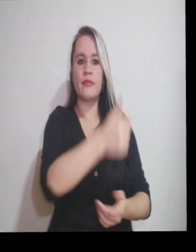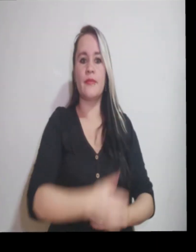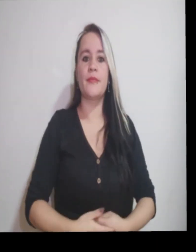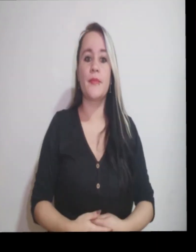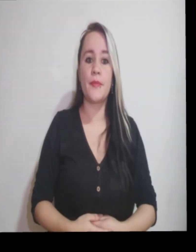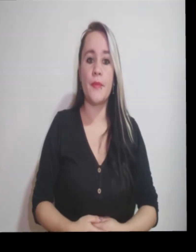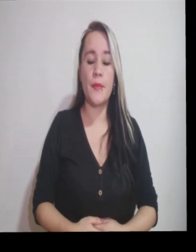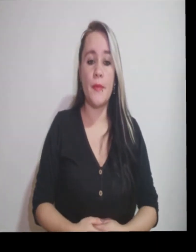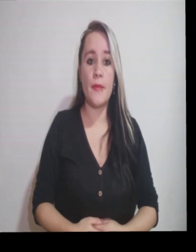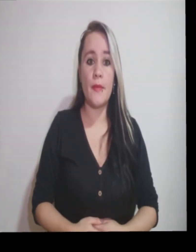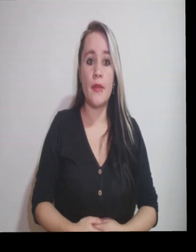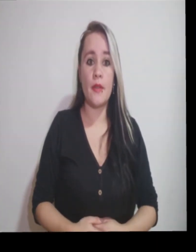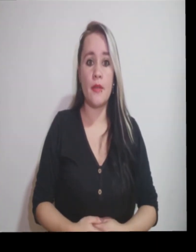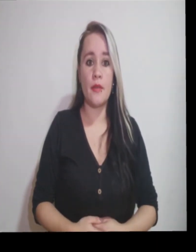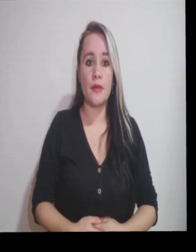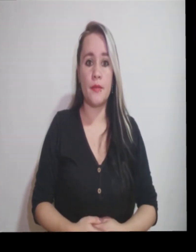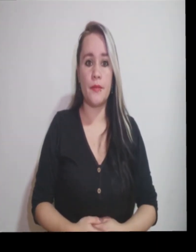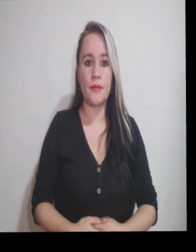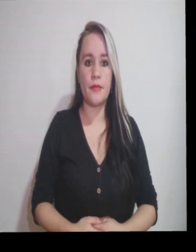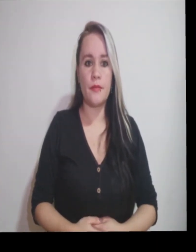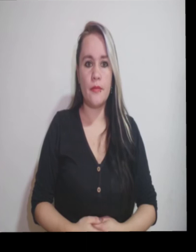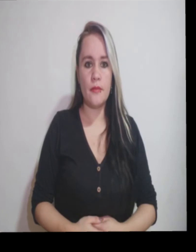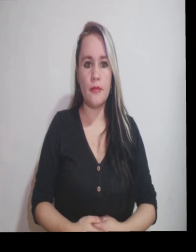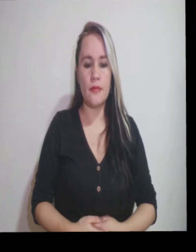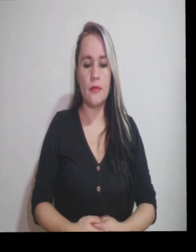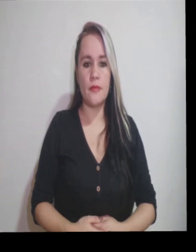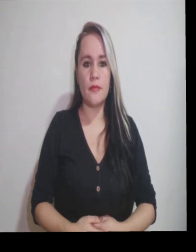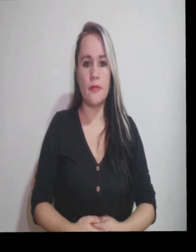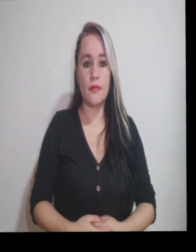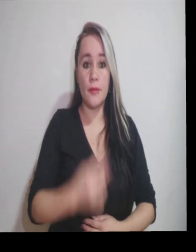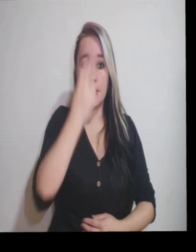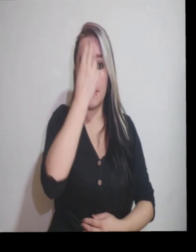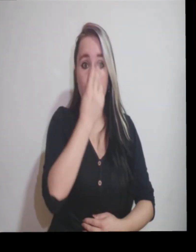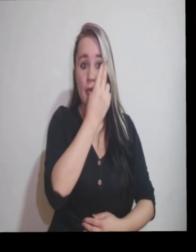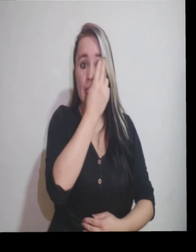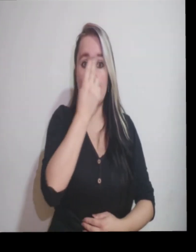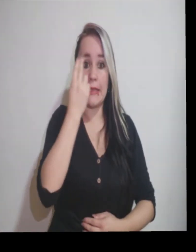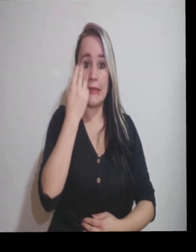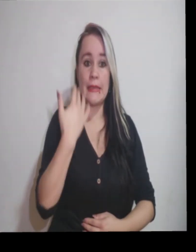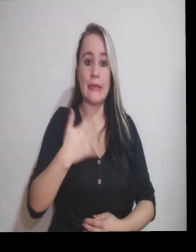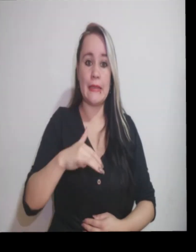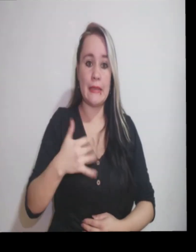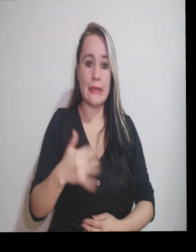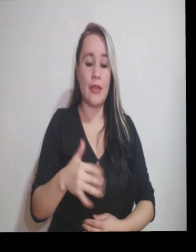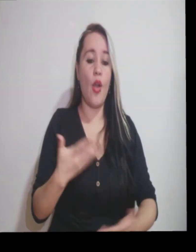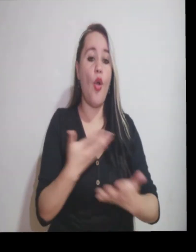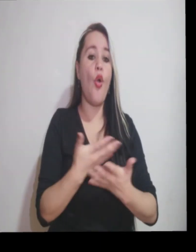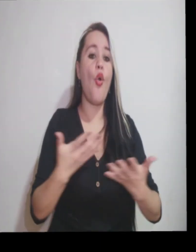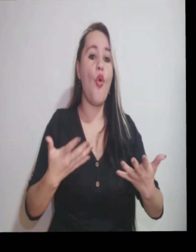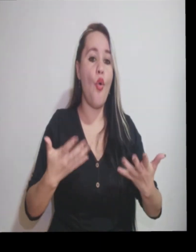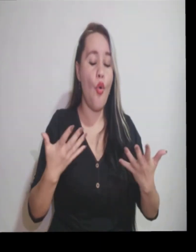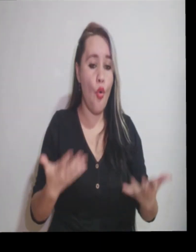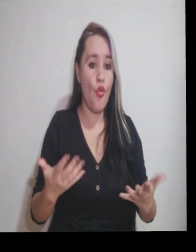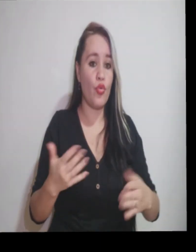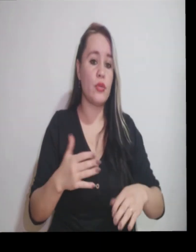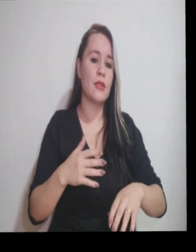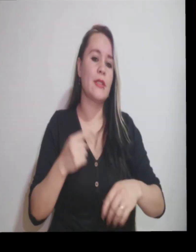así, agnóstica o atea. Para la Iglesia fue muy importante